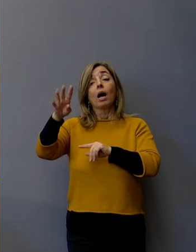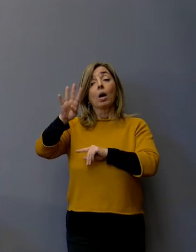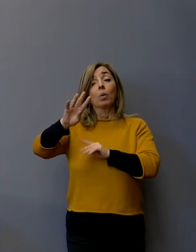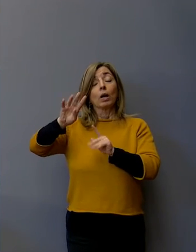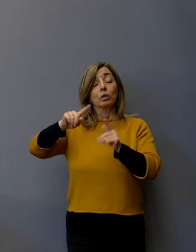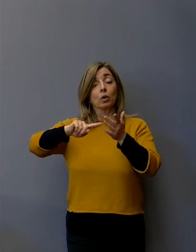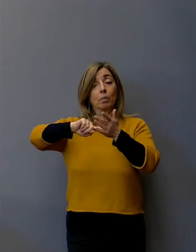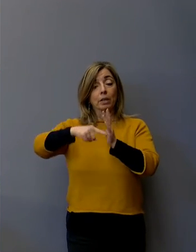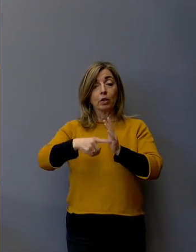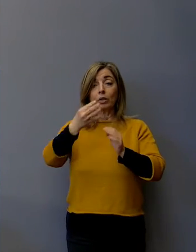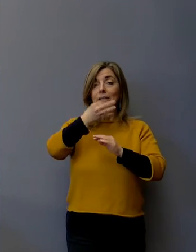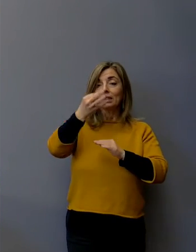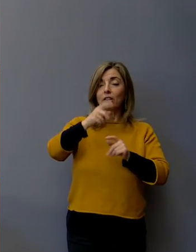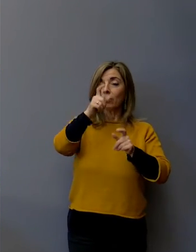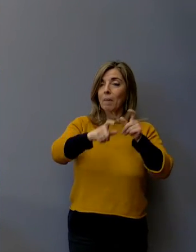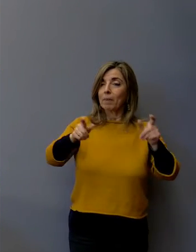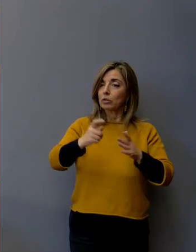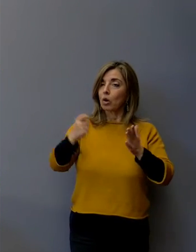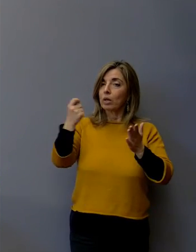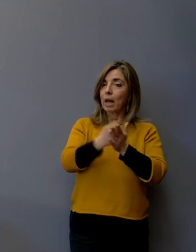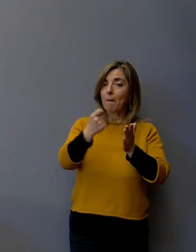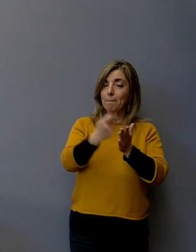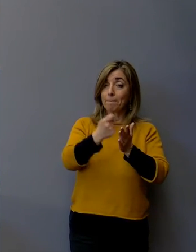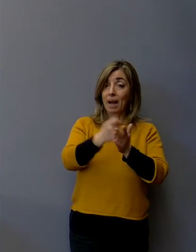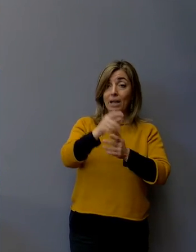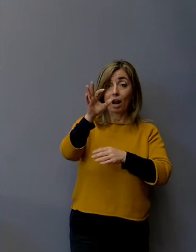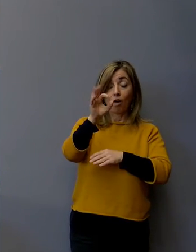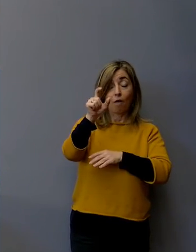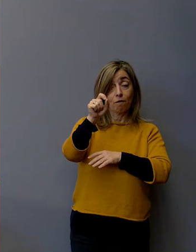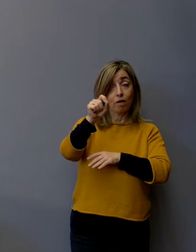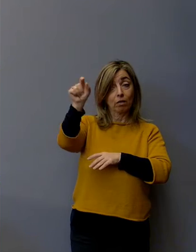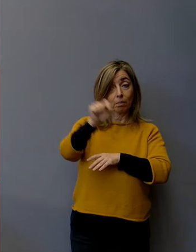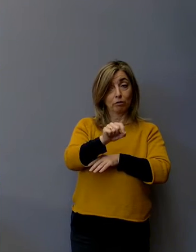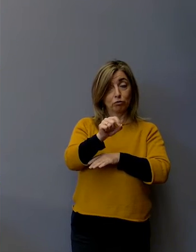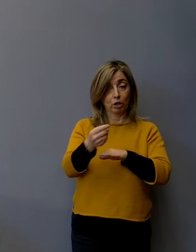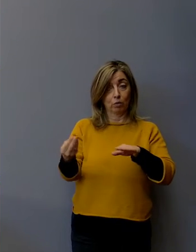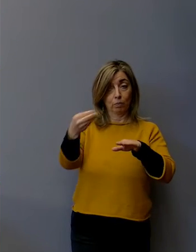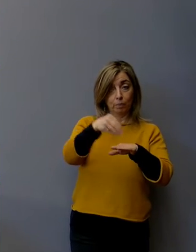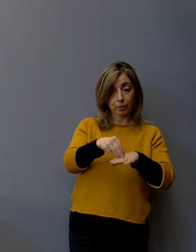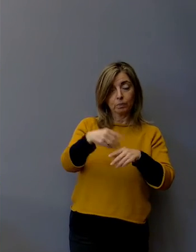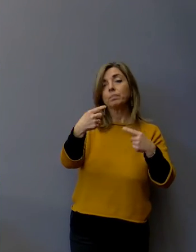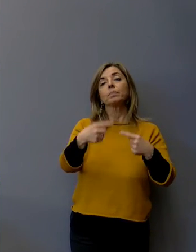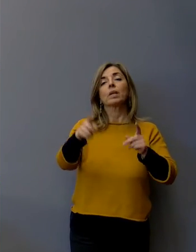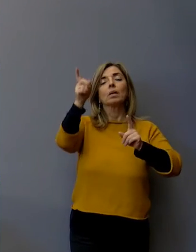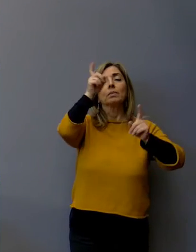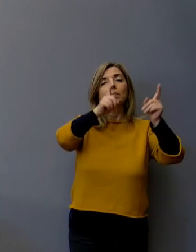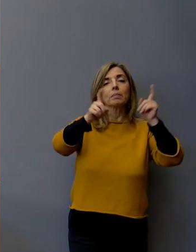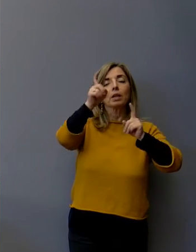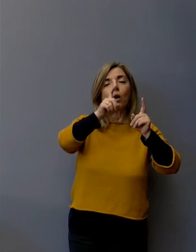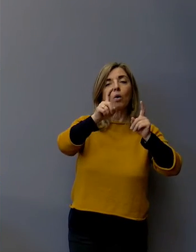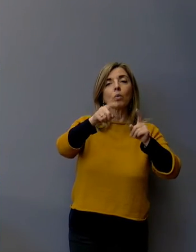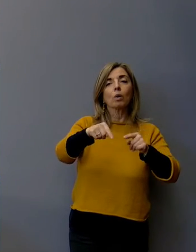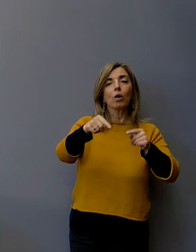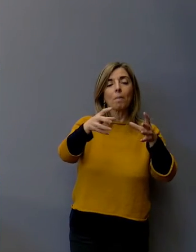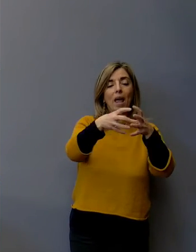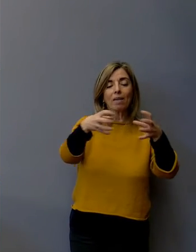genovesi pagheranno 31,7 milioni in più vuol dire un aumento del 20 per cento ci preoccupa inoltre ritardo degli impianti del ciclo dei rifiuti in